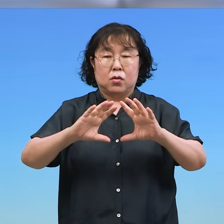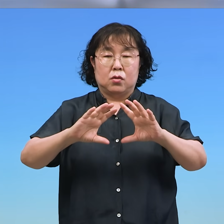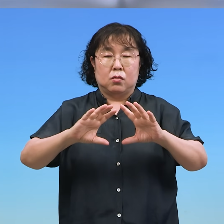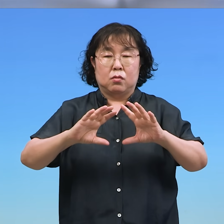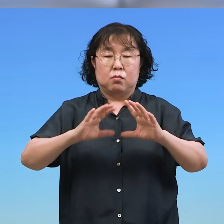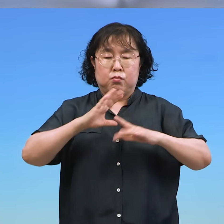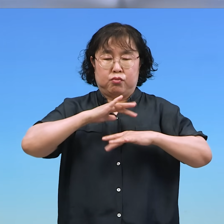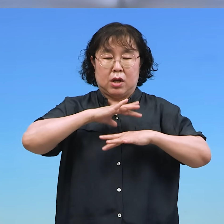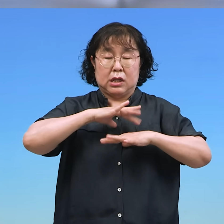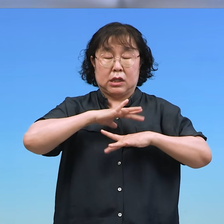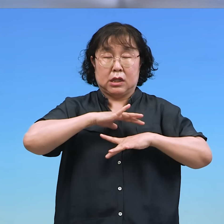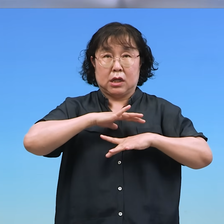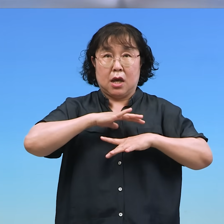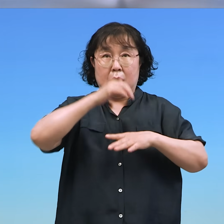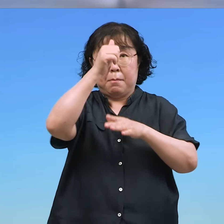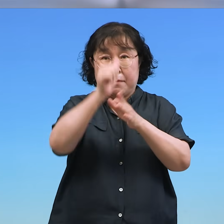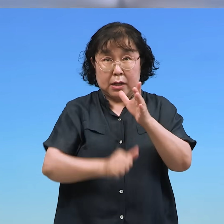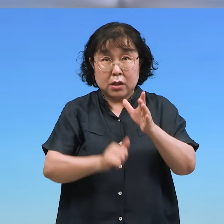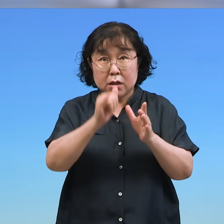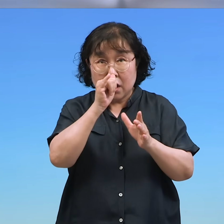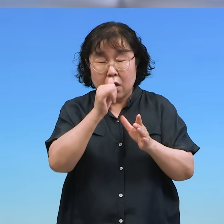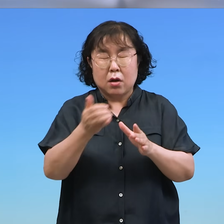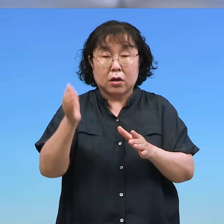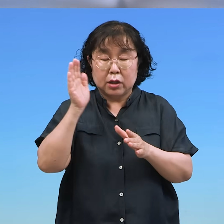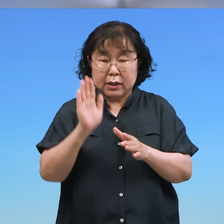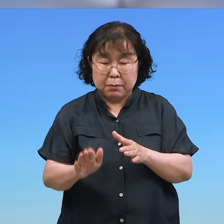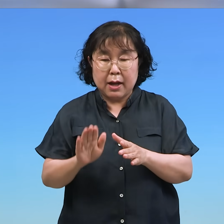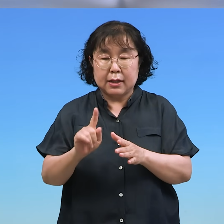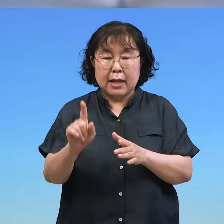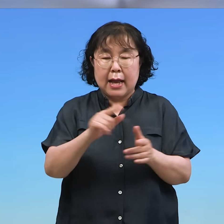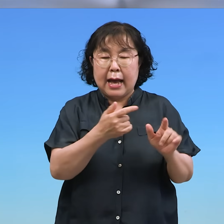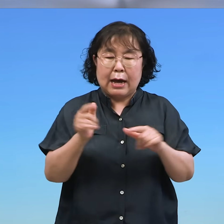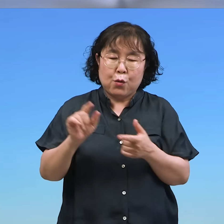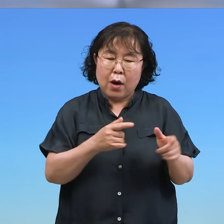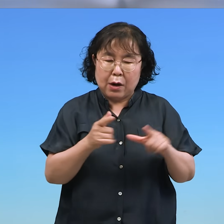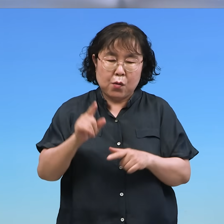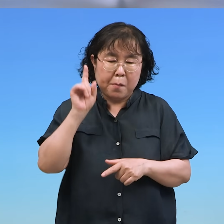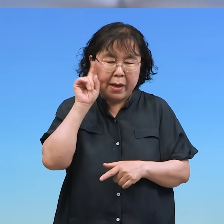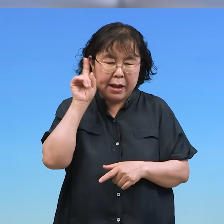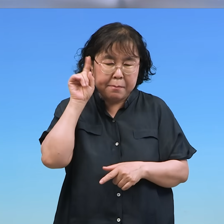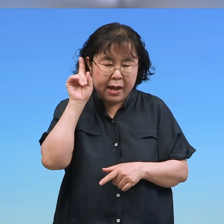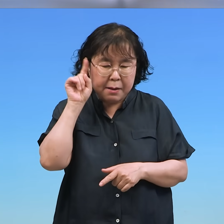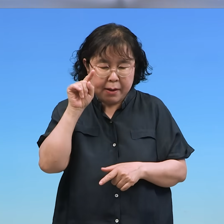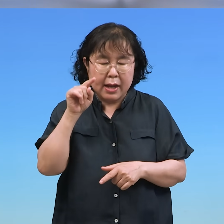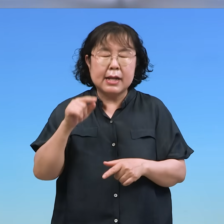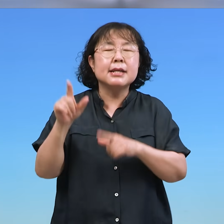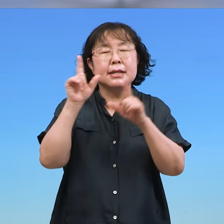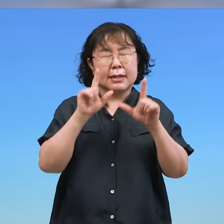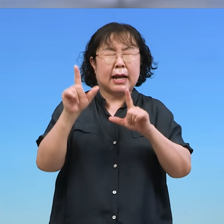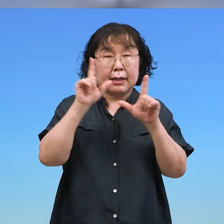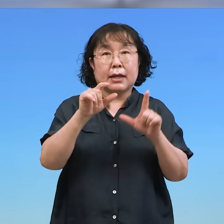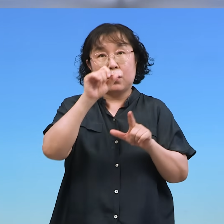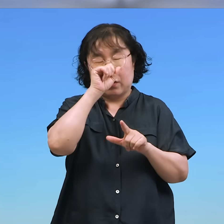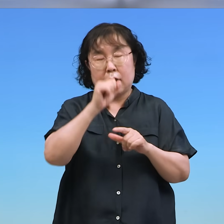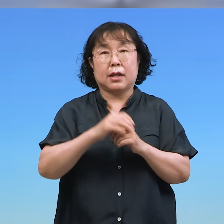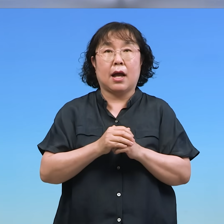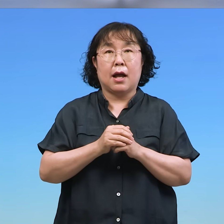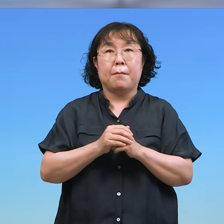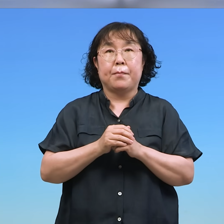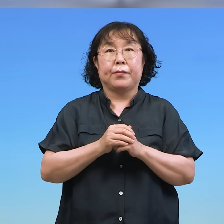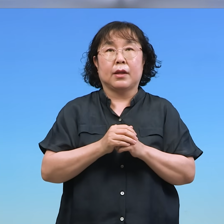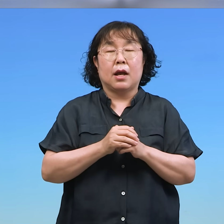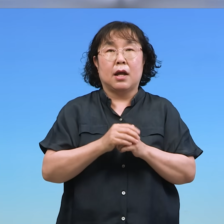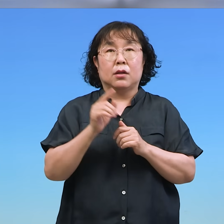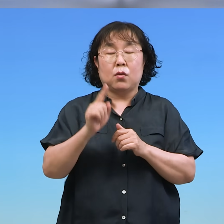살자 이렇게 조언을 했는데요. 저는 거기다가 한마디 더 붙이기를 원합니다. 하루 단위로